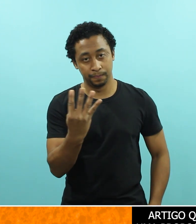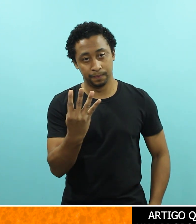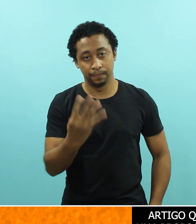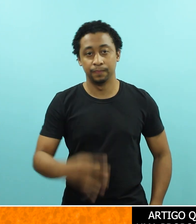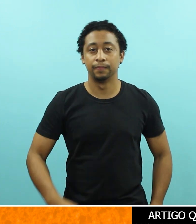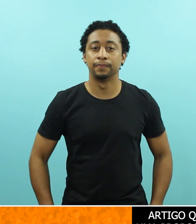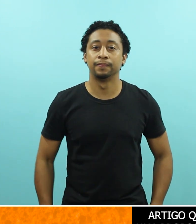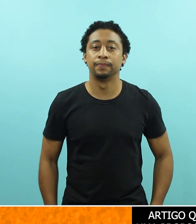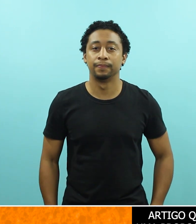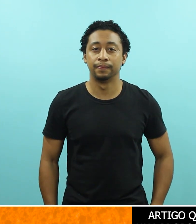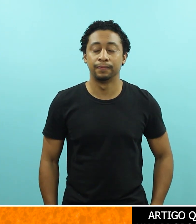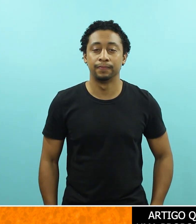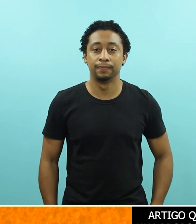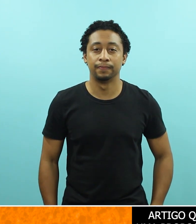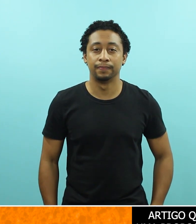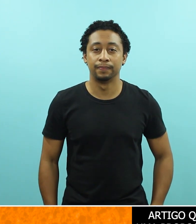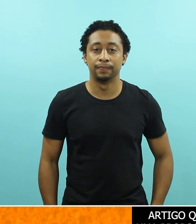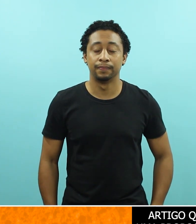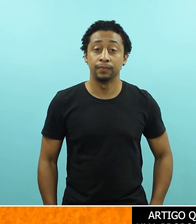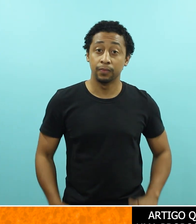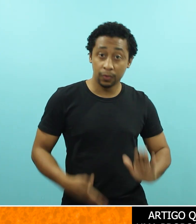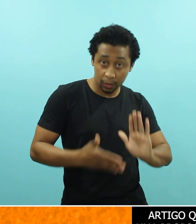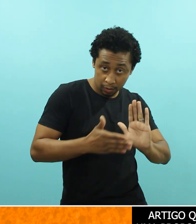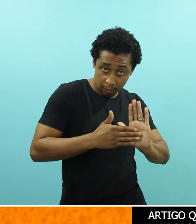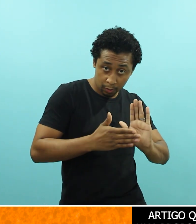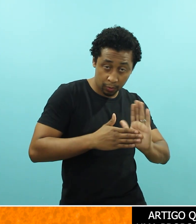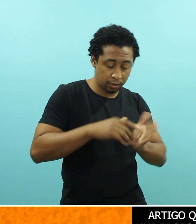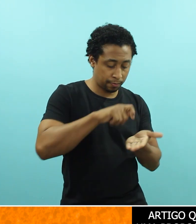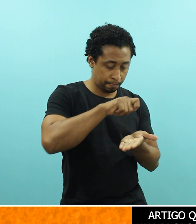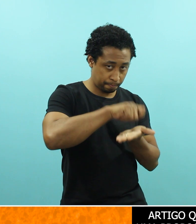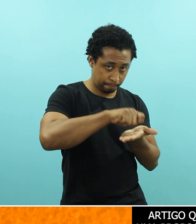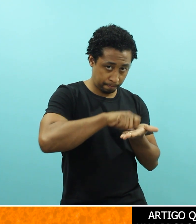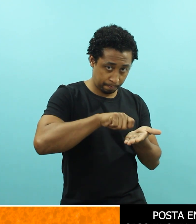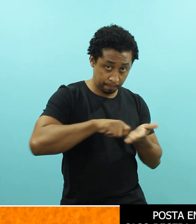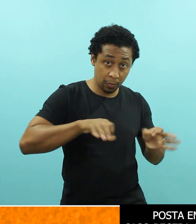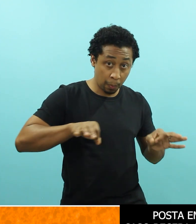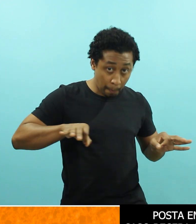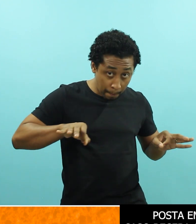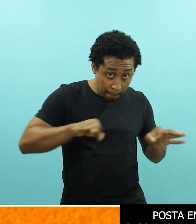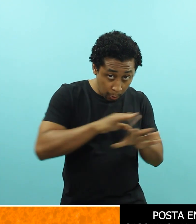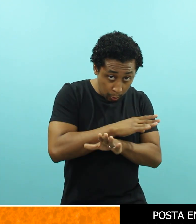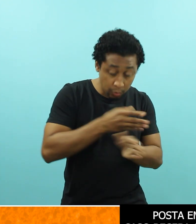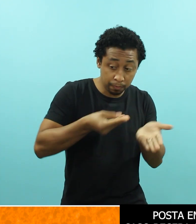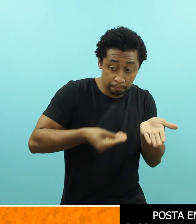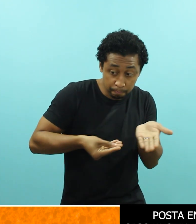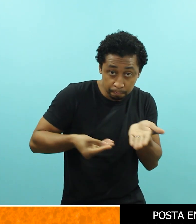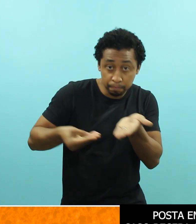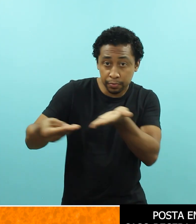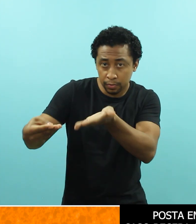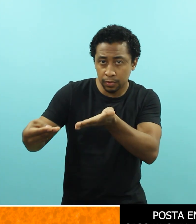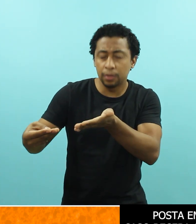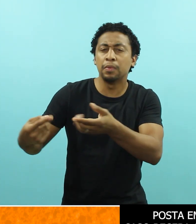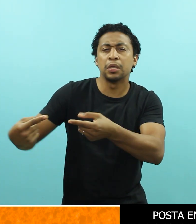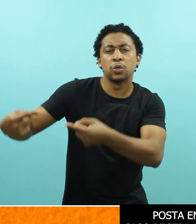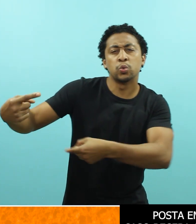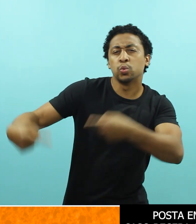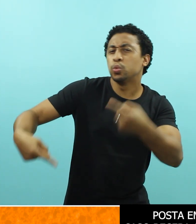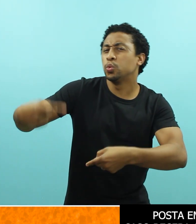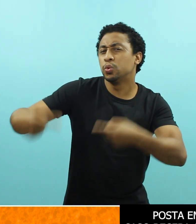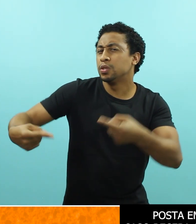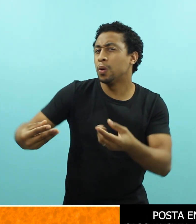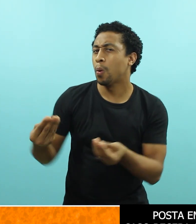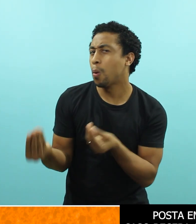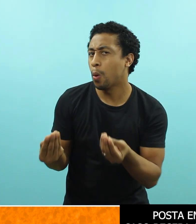Artigo 4º. Feita uma proposta, ela só será posta em discussão caso receba